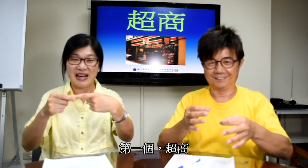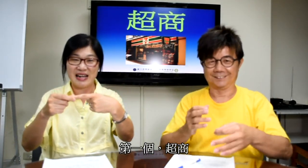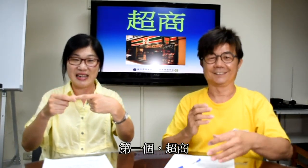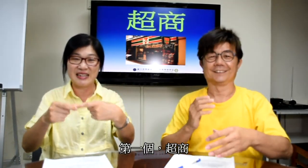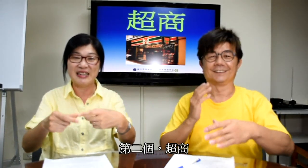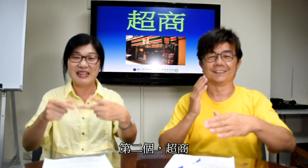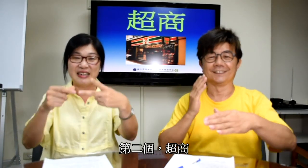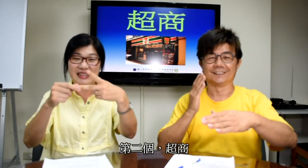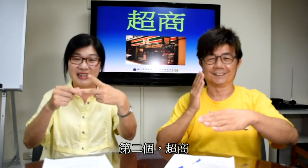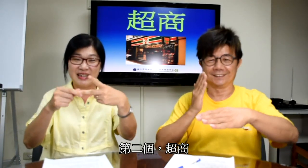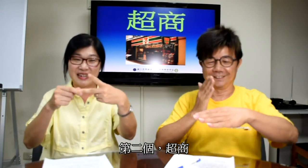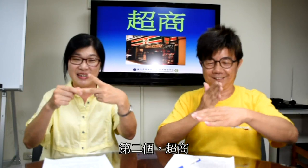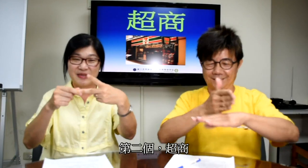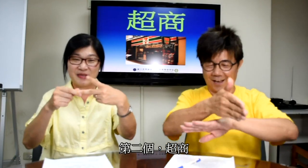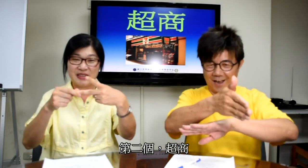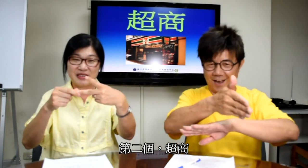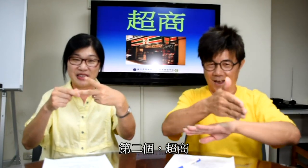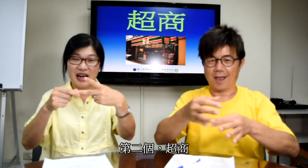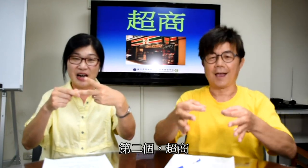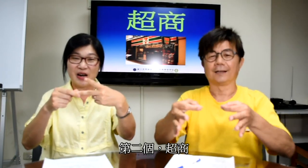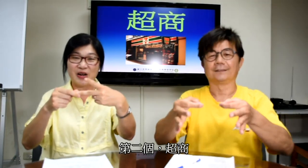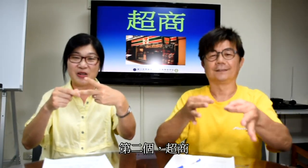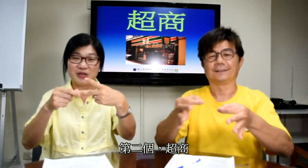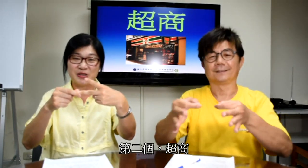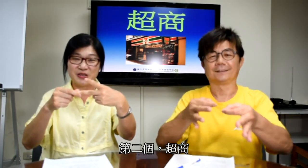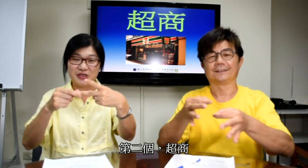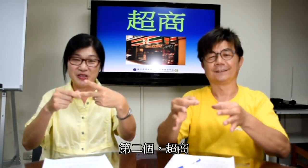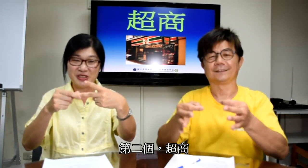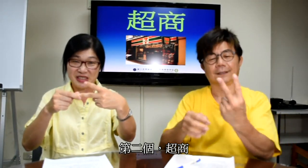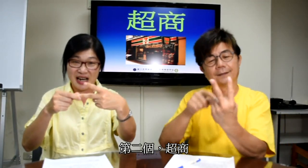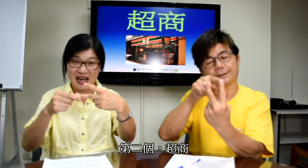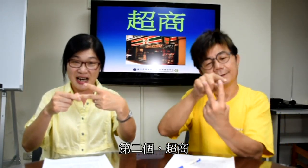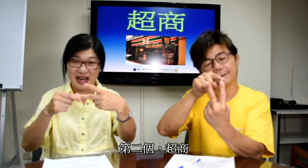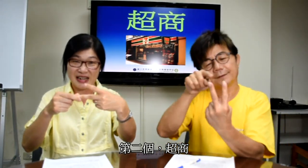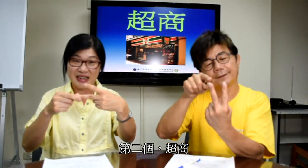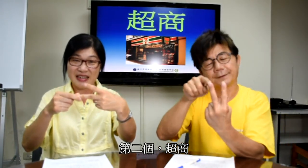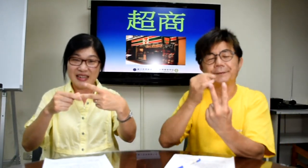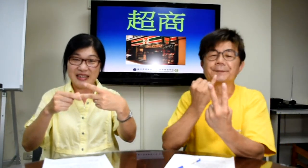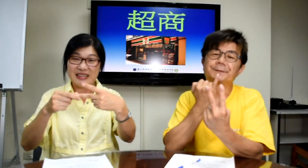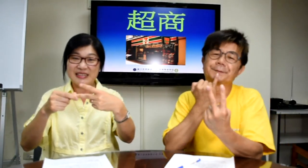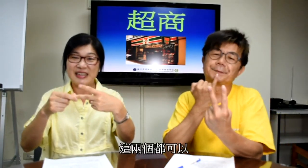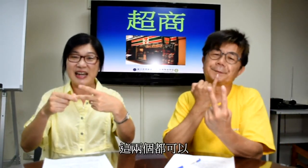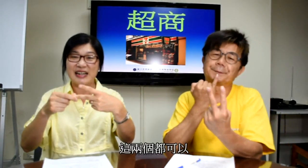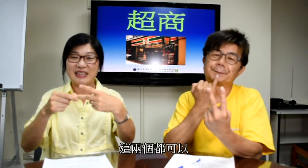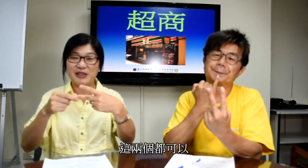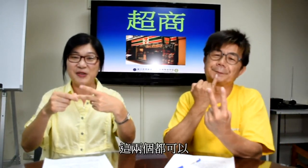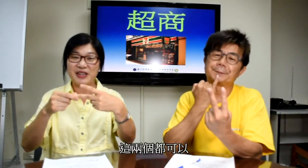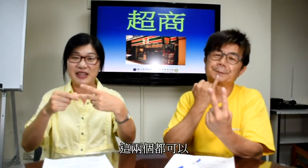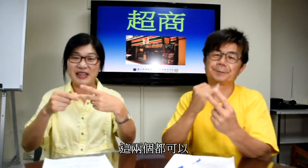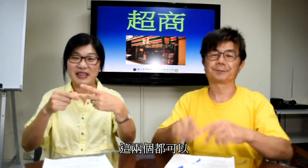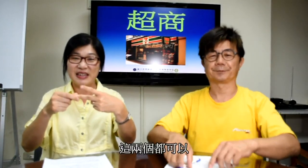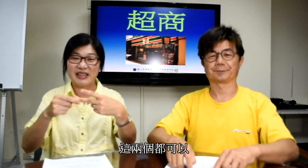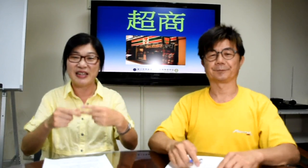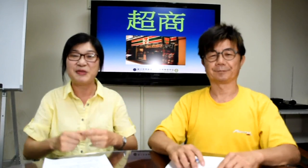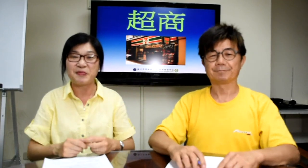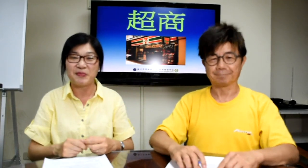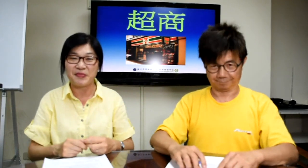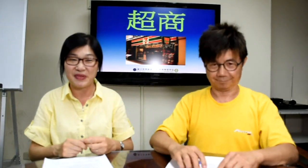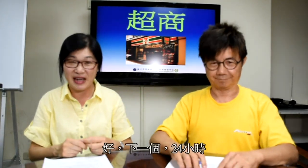商，第二个超商，这两个都可以。